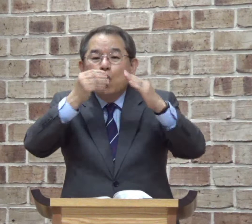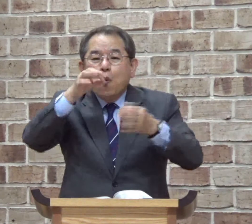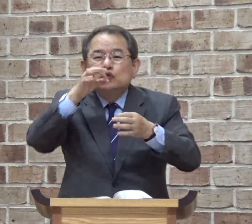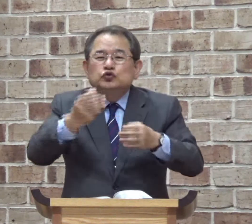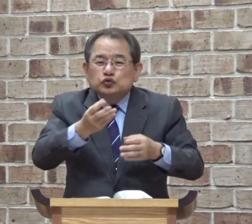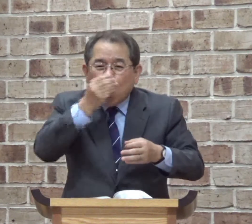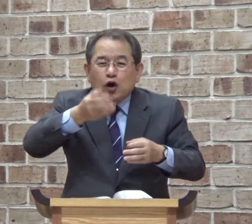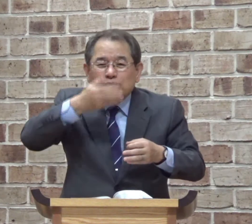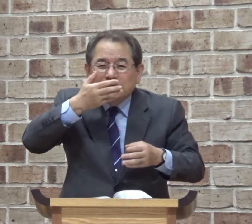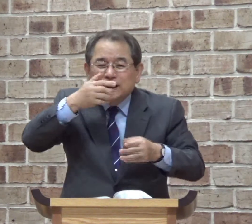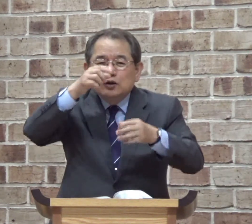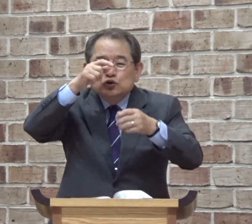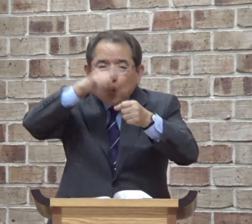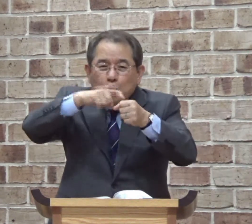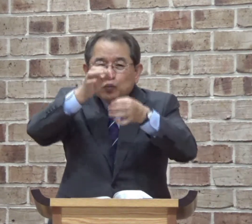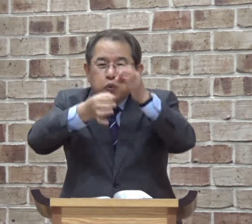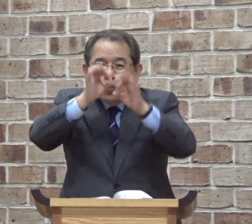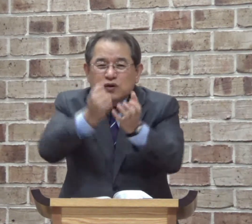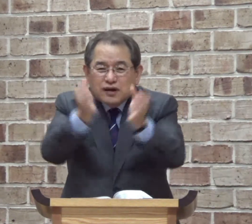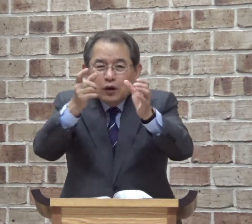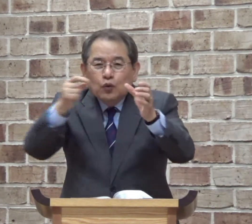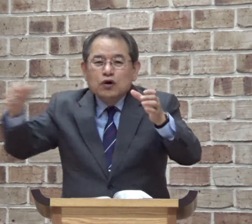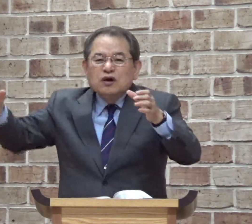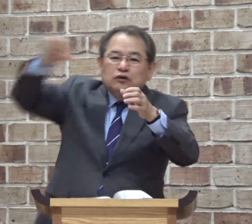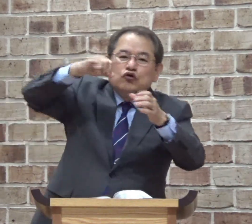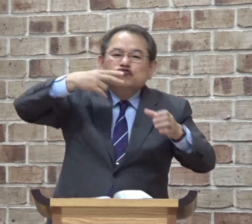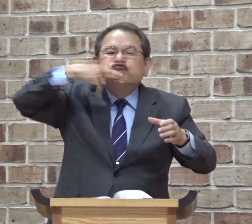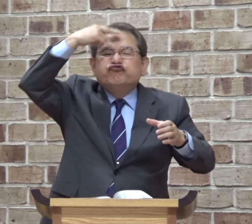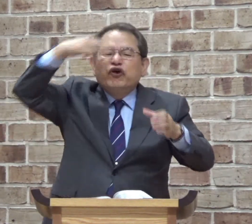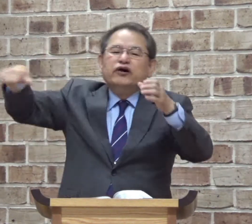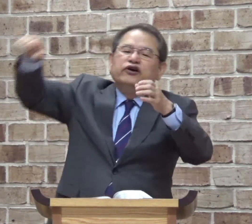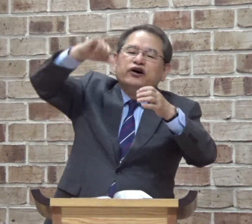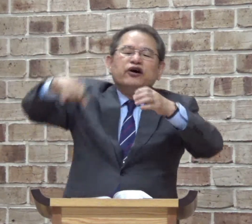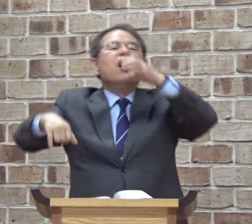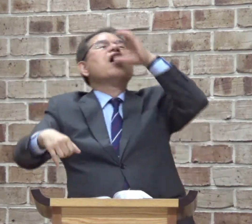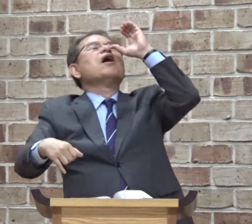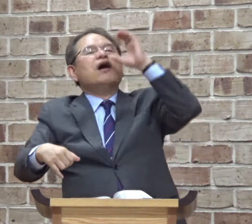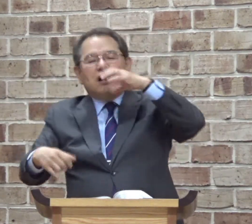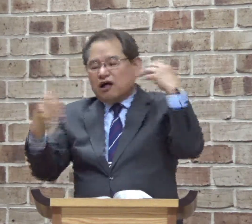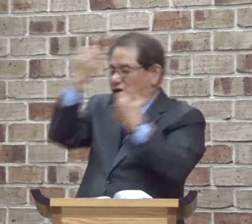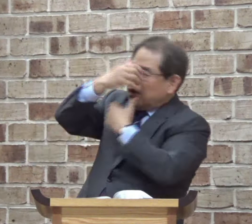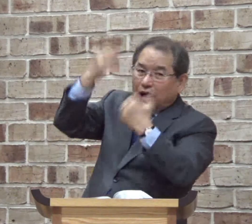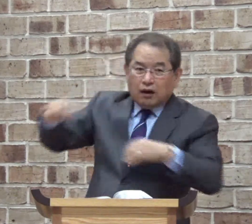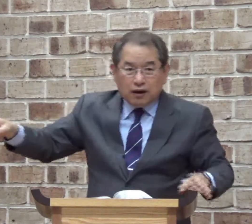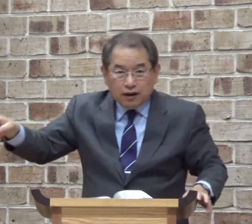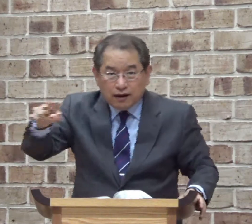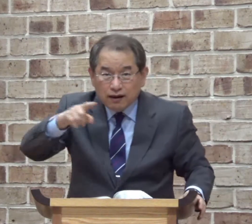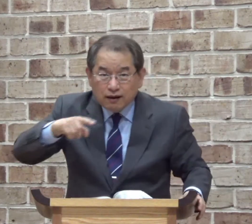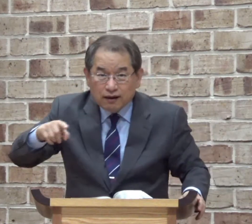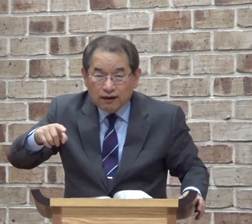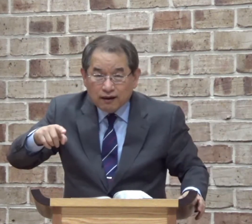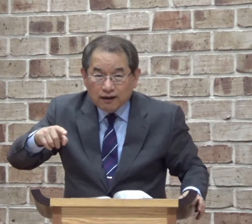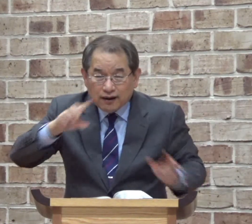성전은 떡과 포도주의 성만차를 담은 그릇을 가지고 술 취하면서 그 그릇을 사용합니다. 그때 갑자기